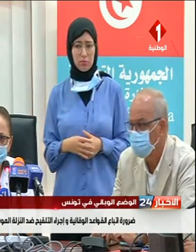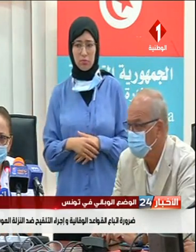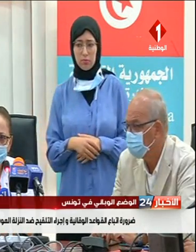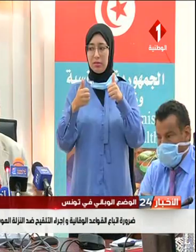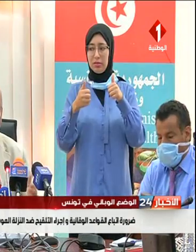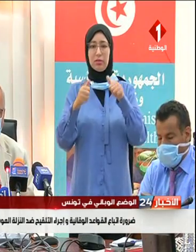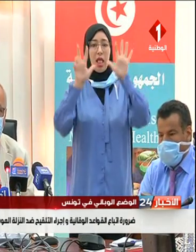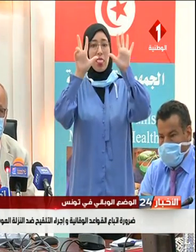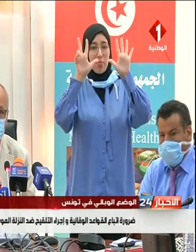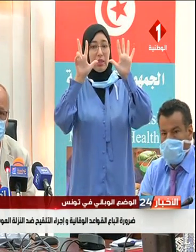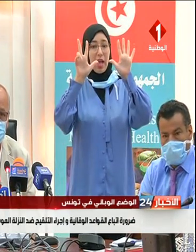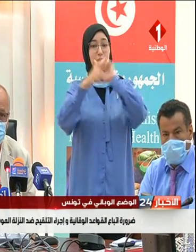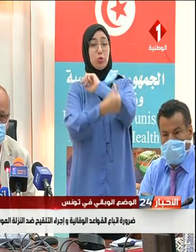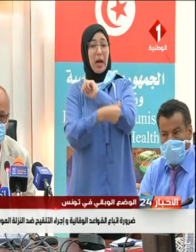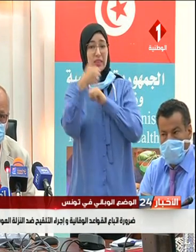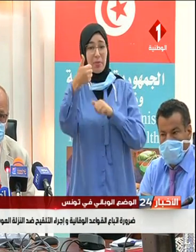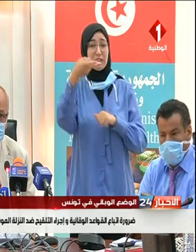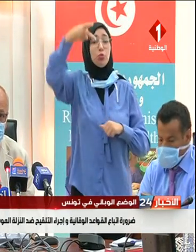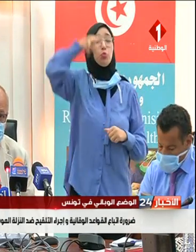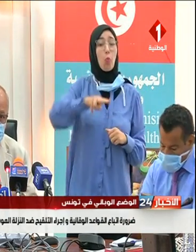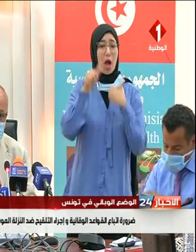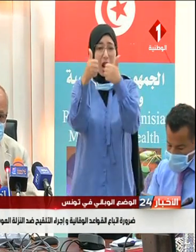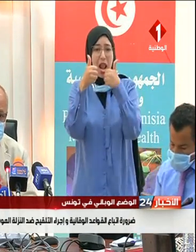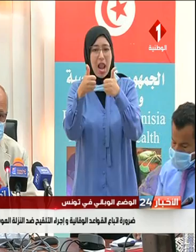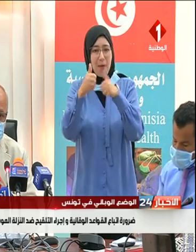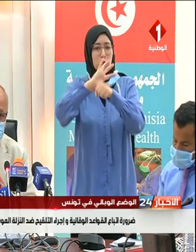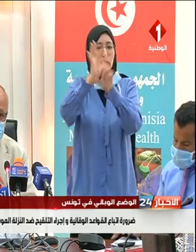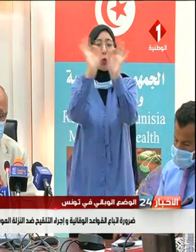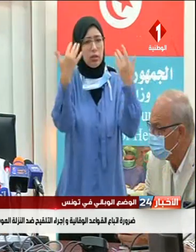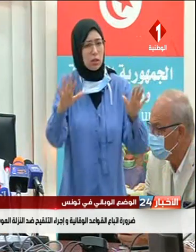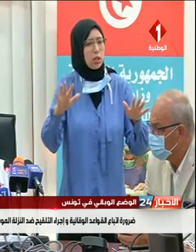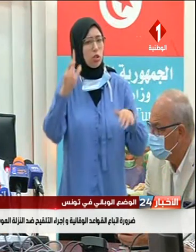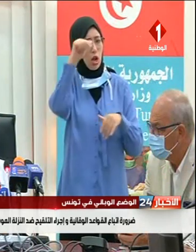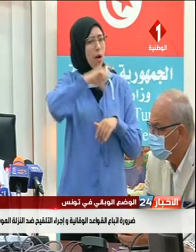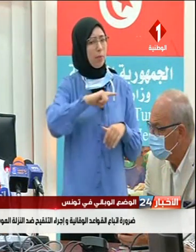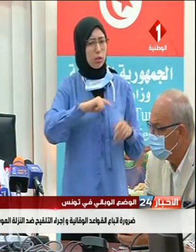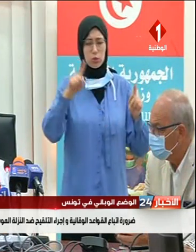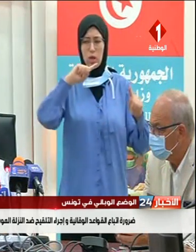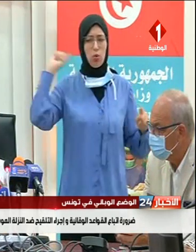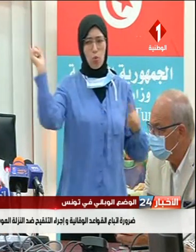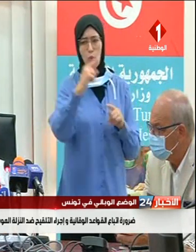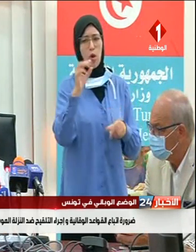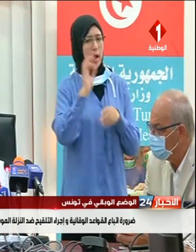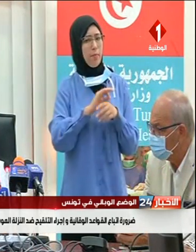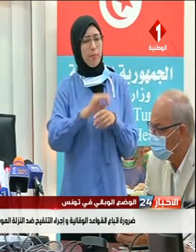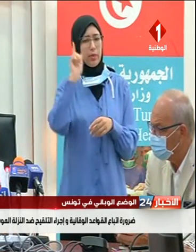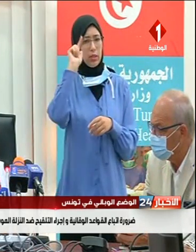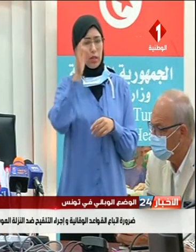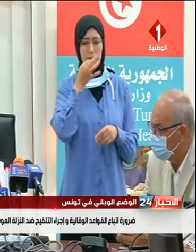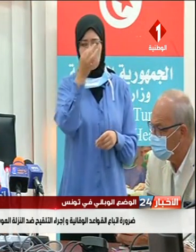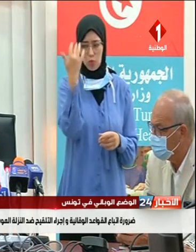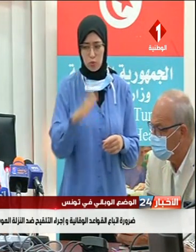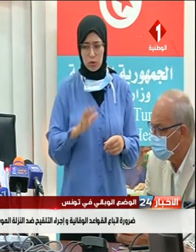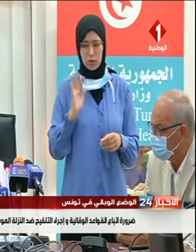الاحتياط واجب احسب اعضاء اللجنه خاصه بالنسبه للاشخاص الاكثر عنفا العدوى من كبار السن ومن يعانون امراضا